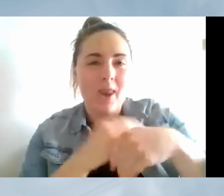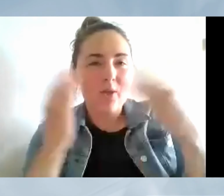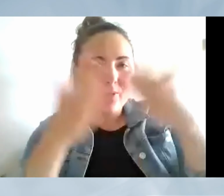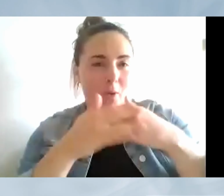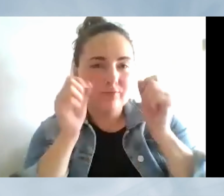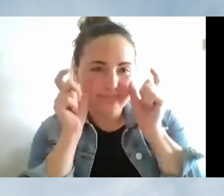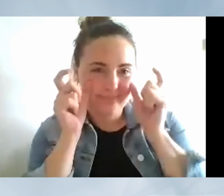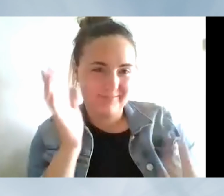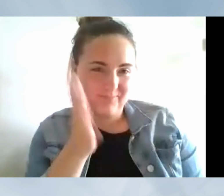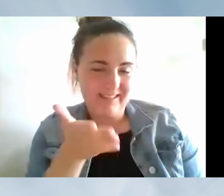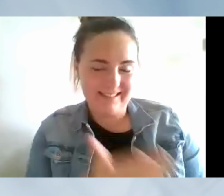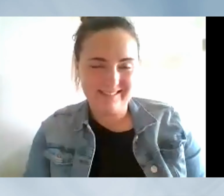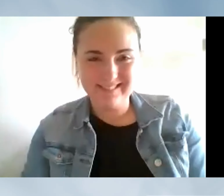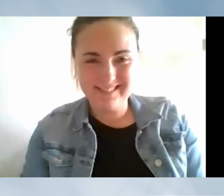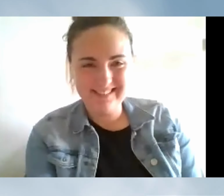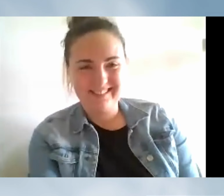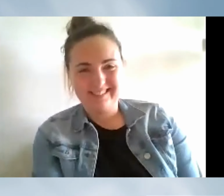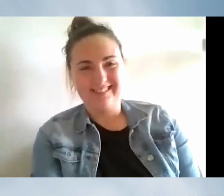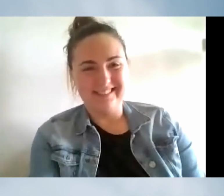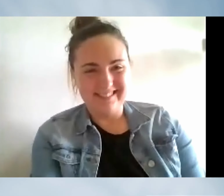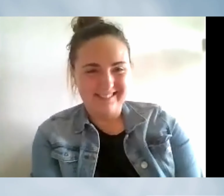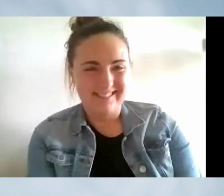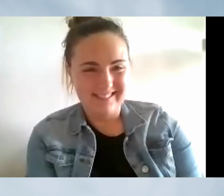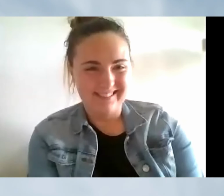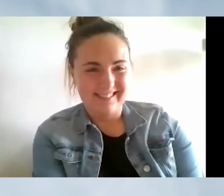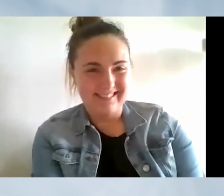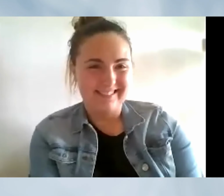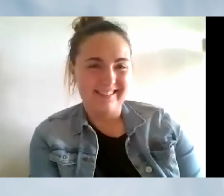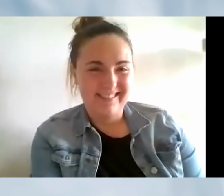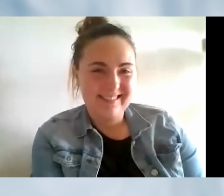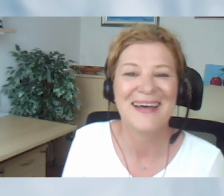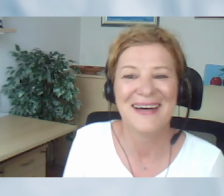Brez tega bi bila verjetno celo noč budna.